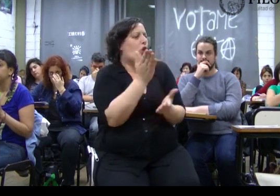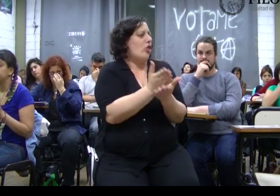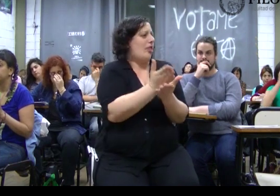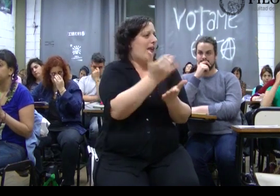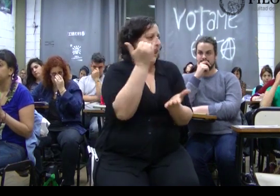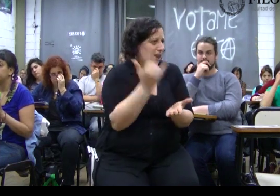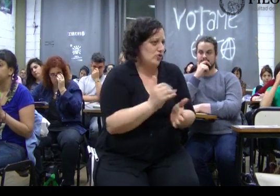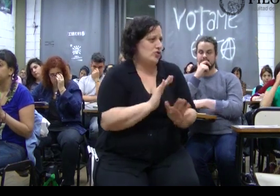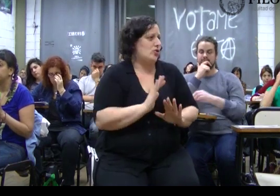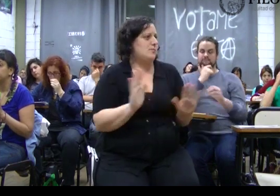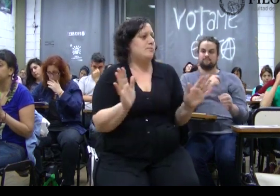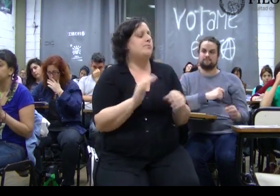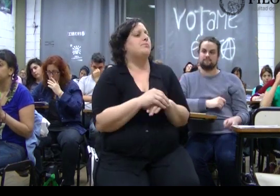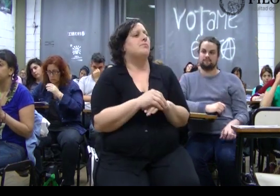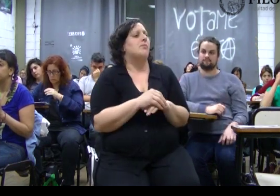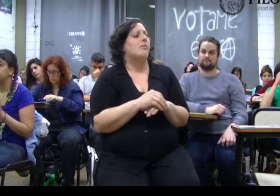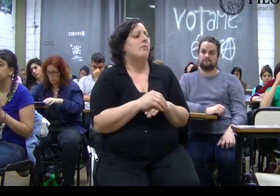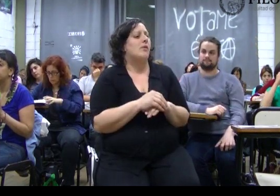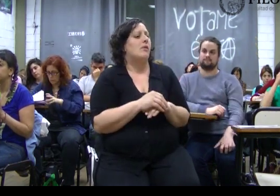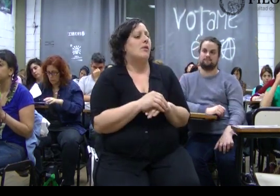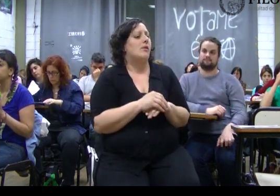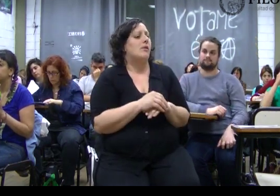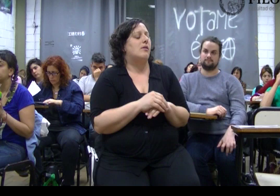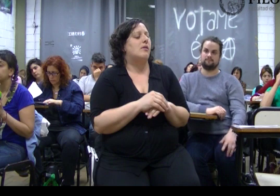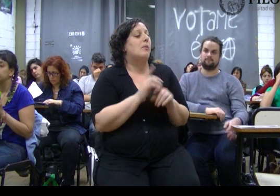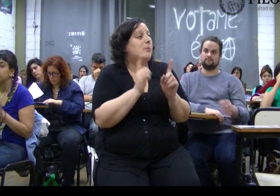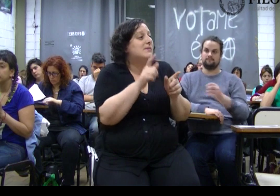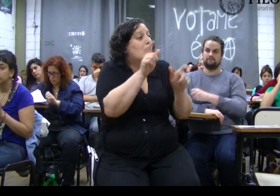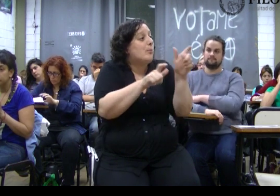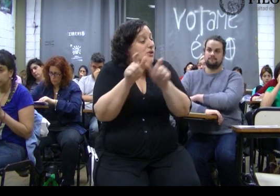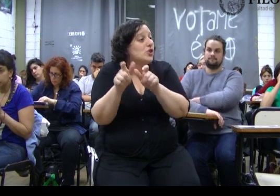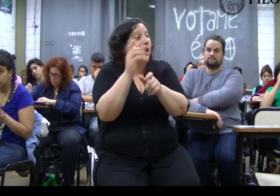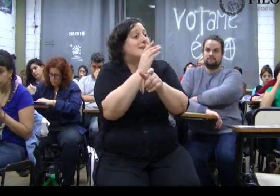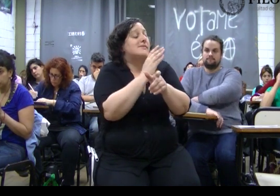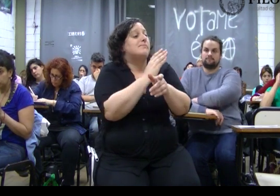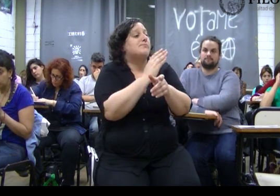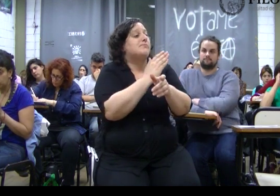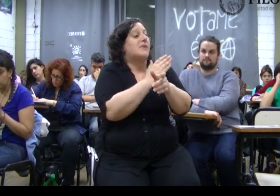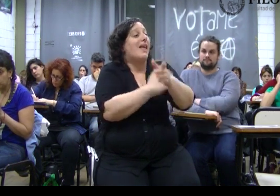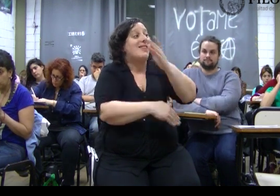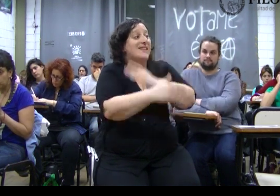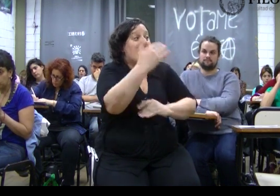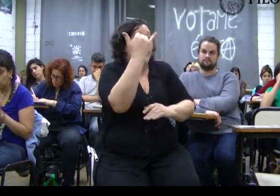en el colectivo de las personas con discapacidad, tiene un efecto